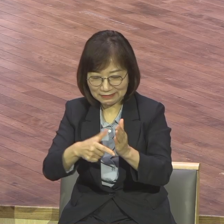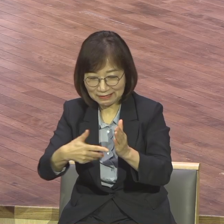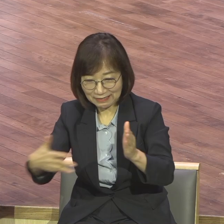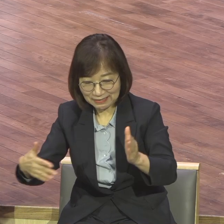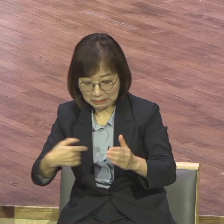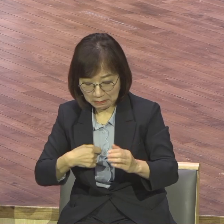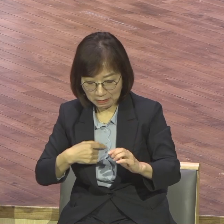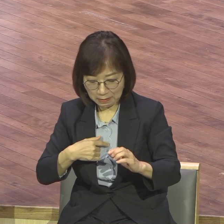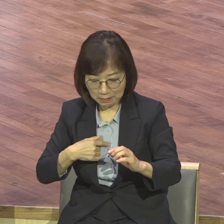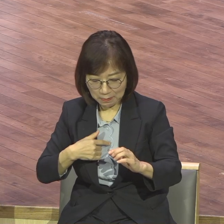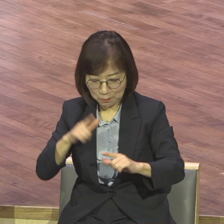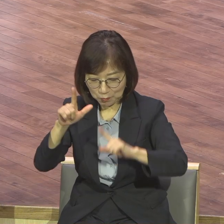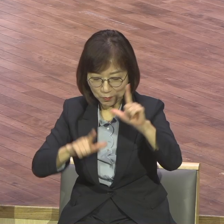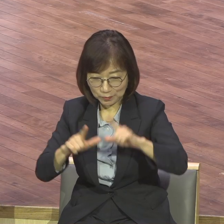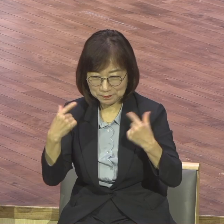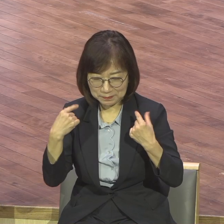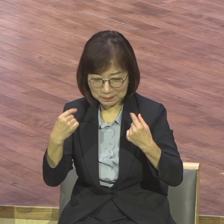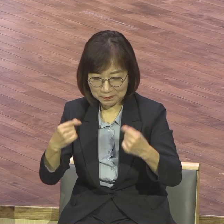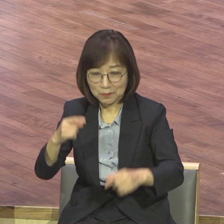않느냐?